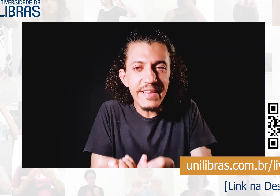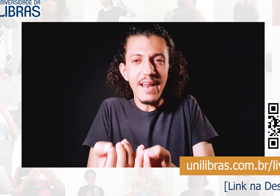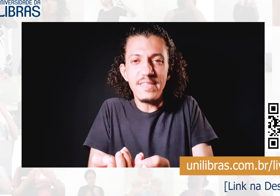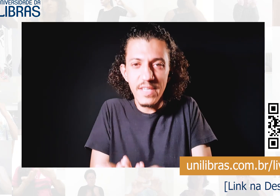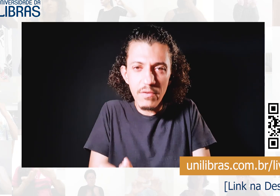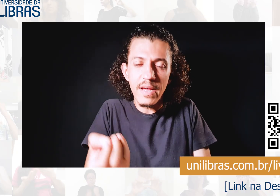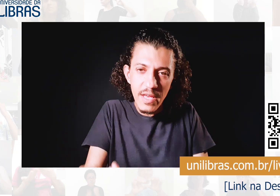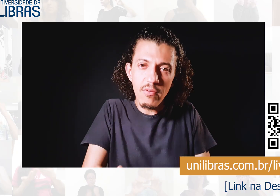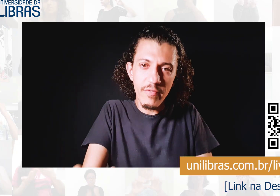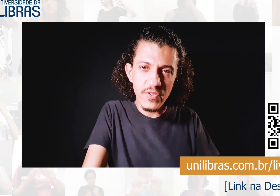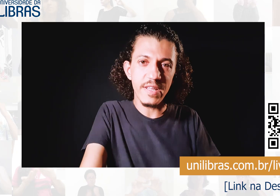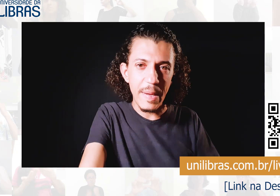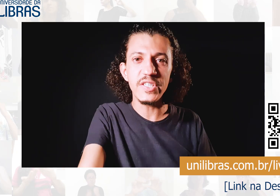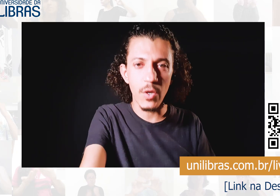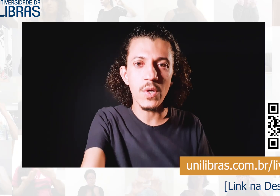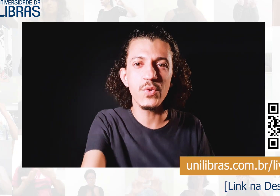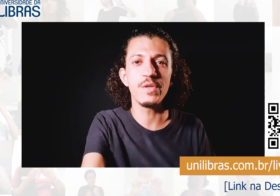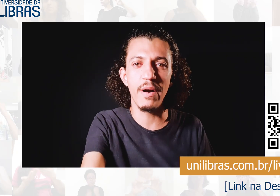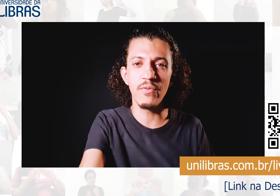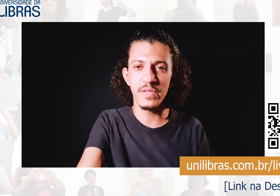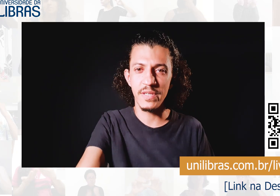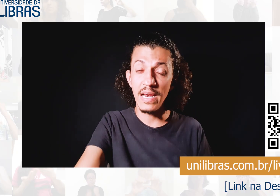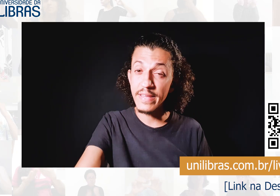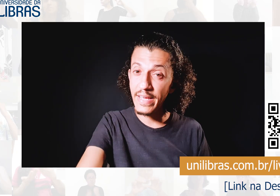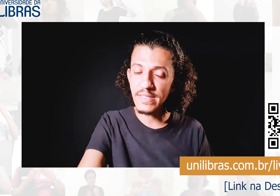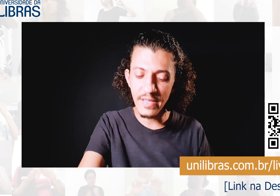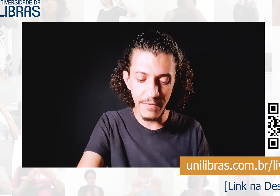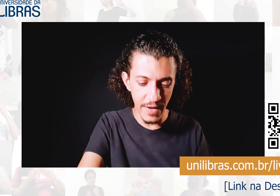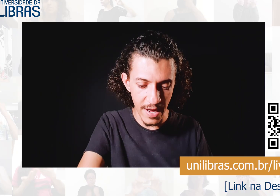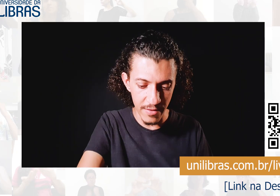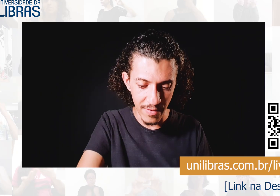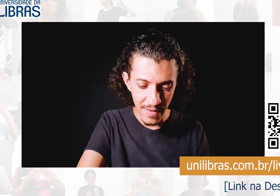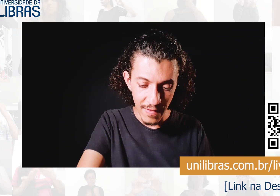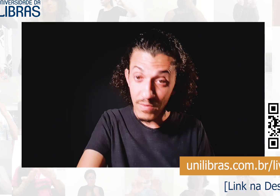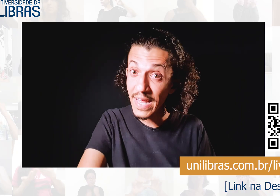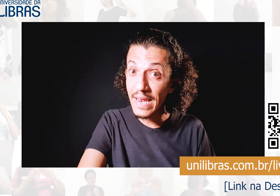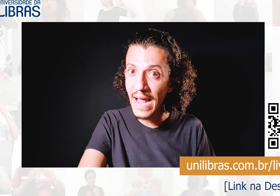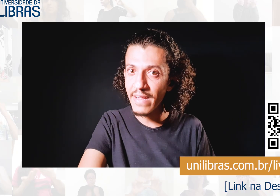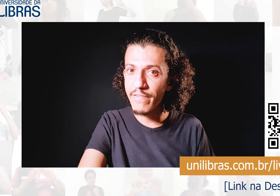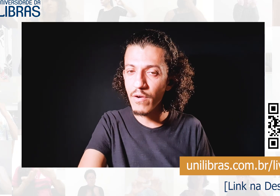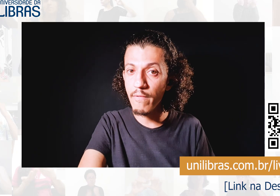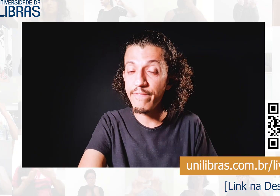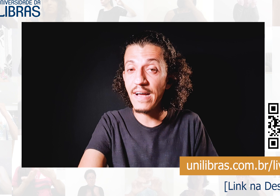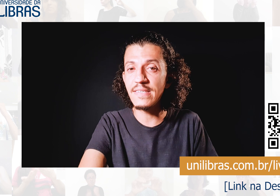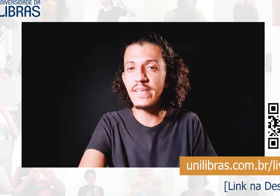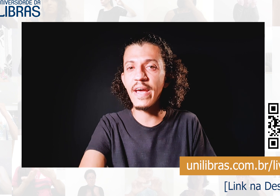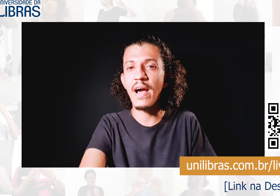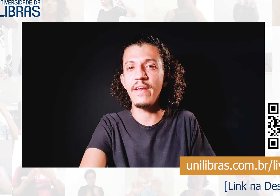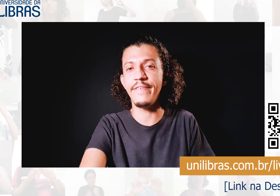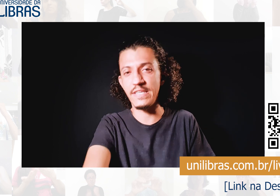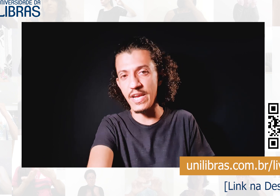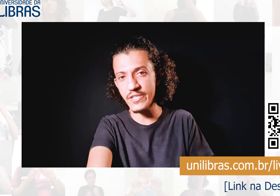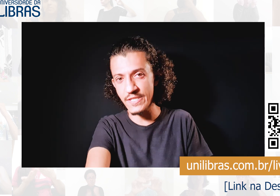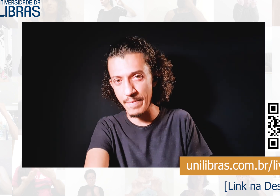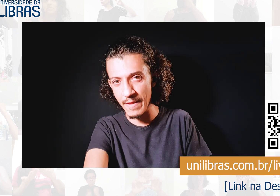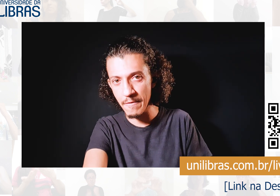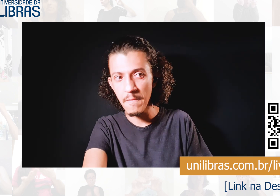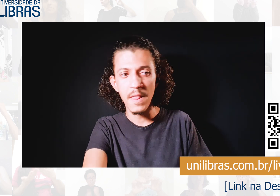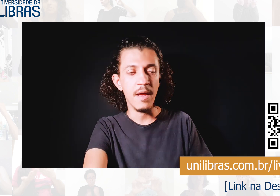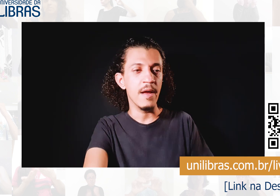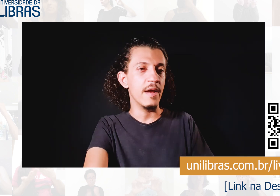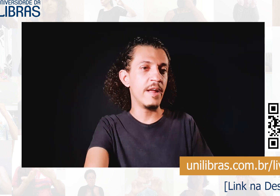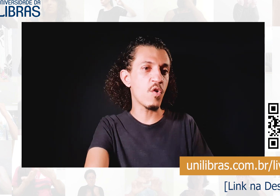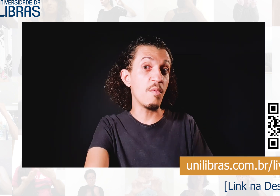Qual que é o detalhezinho daquilo que você está mexendo com as suas mãos? Ele tem esse significado. Não tem nada a ver com fazer aniversário de